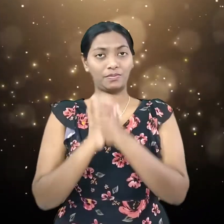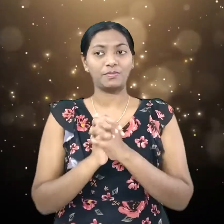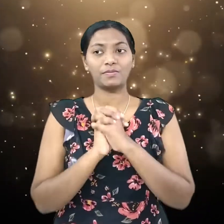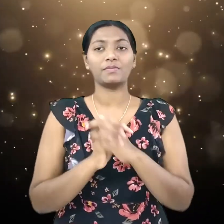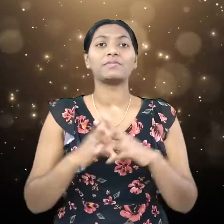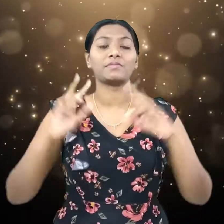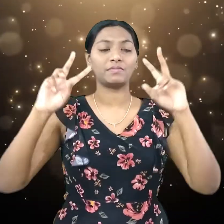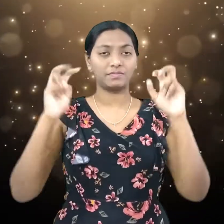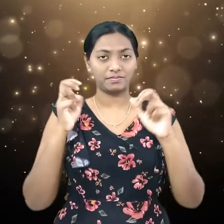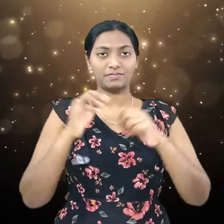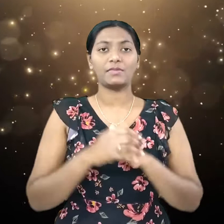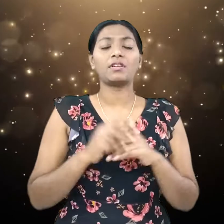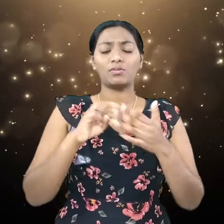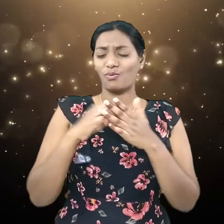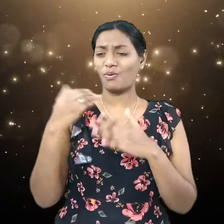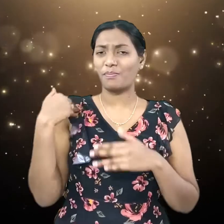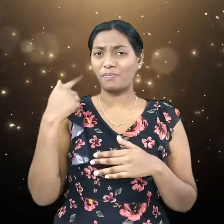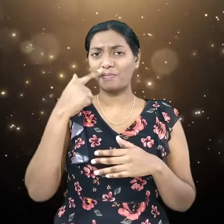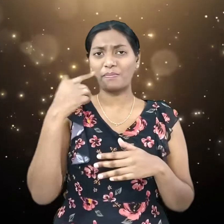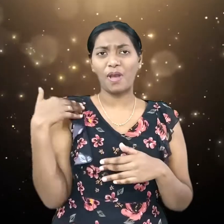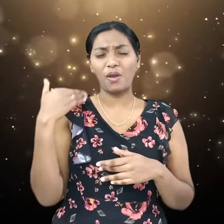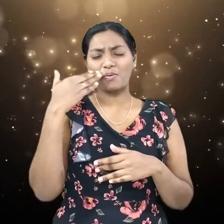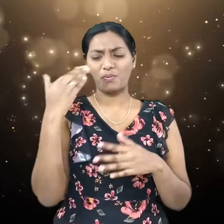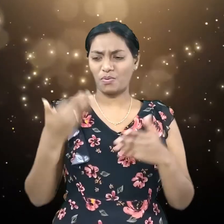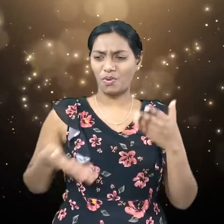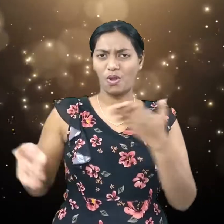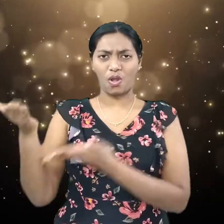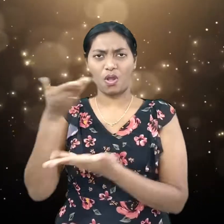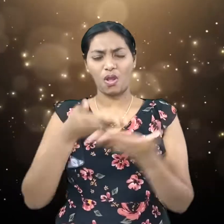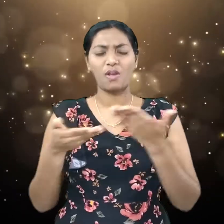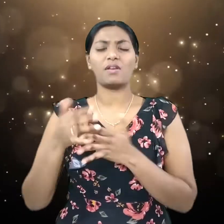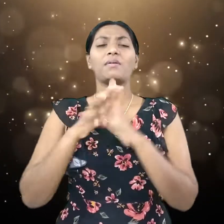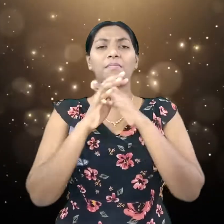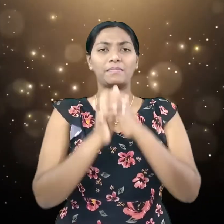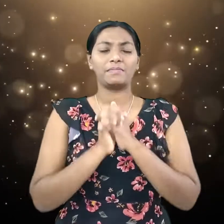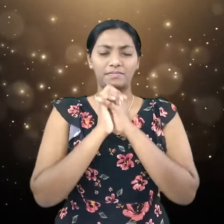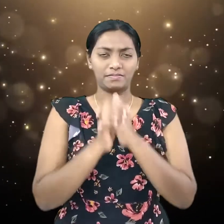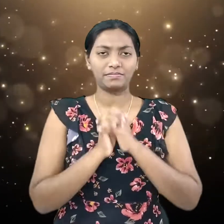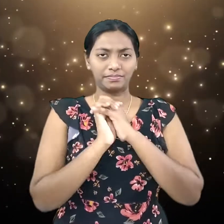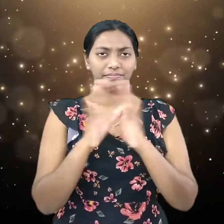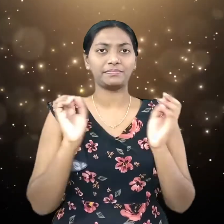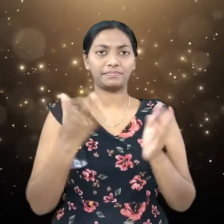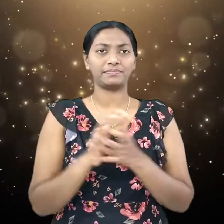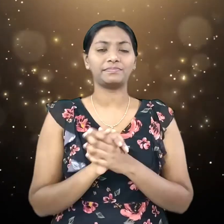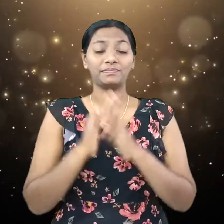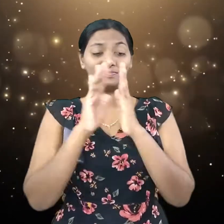हम प्रार्थना कर रहे हैं अपने भाइयों के लिए। हम खोल सकते हैं वचन इब्रानियों